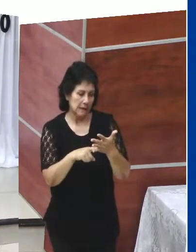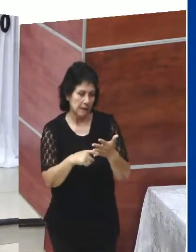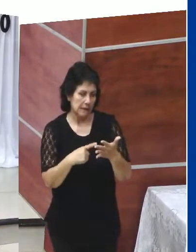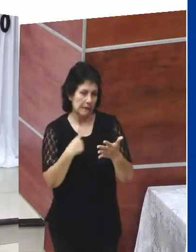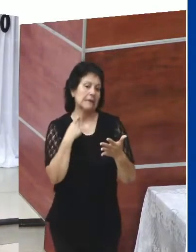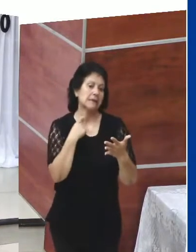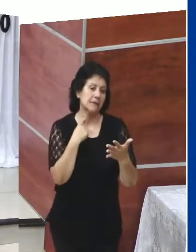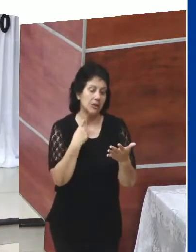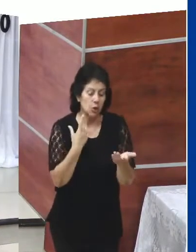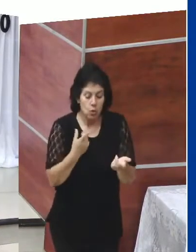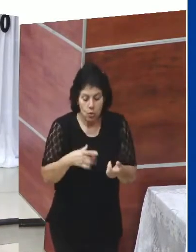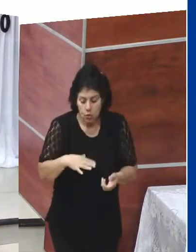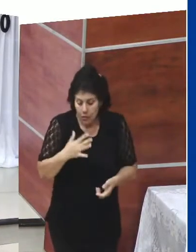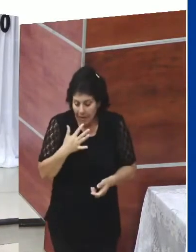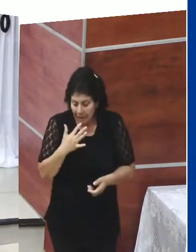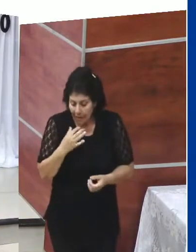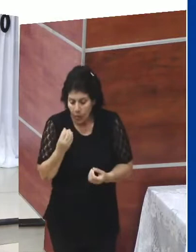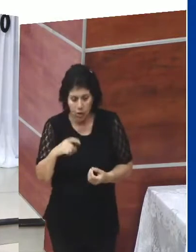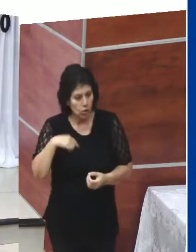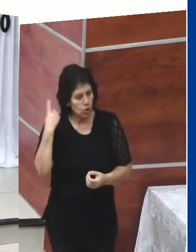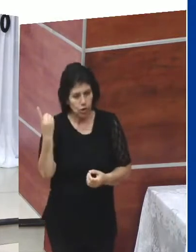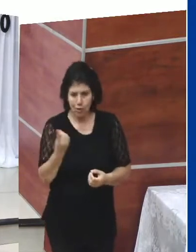hemos quebrado los 10 mandamientos.